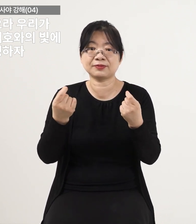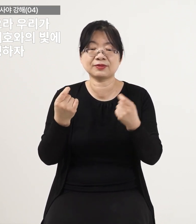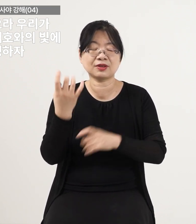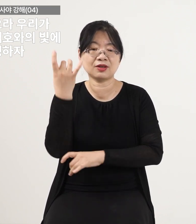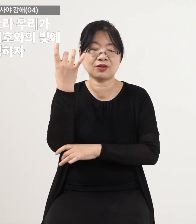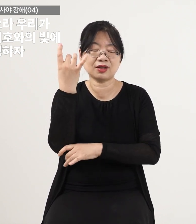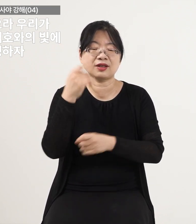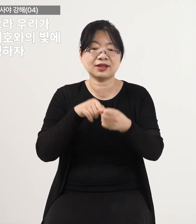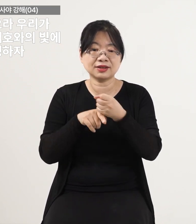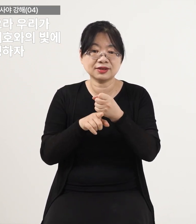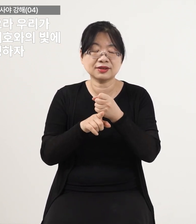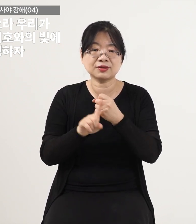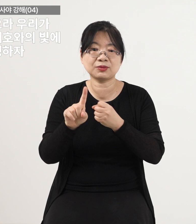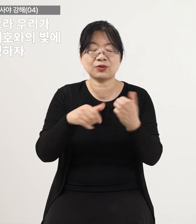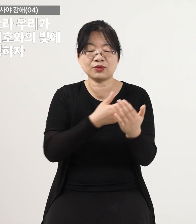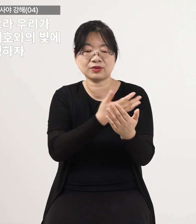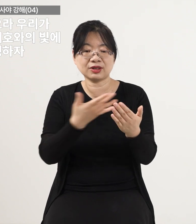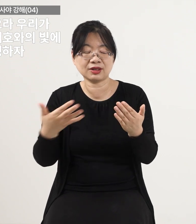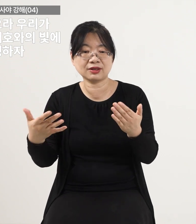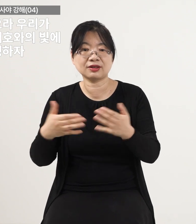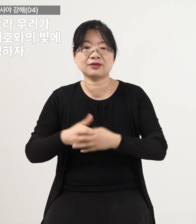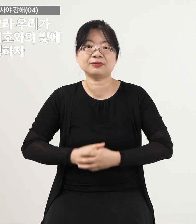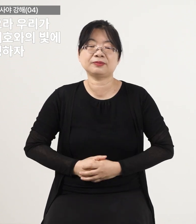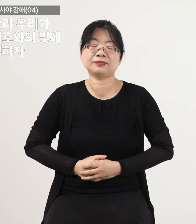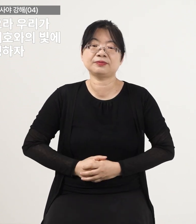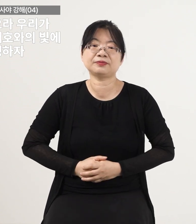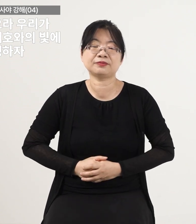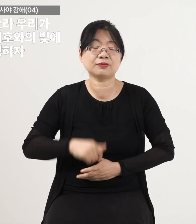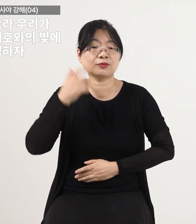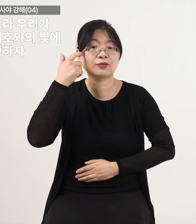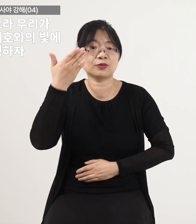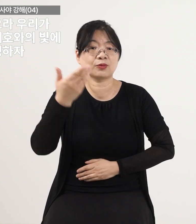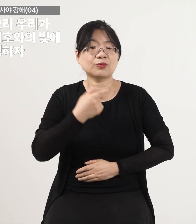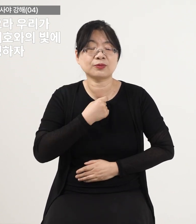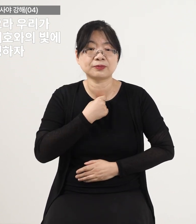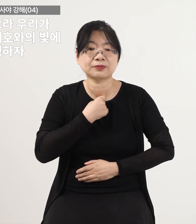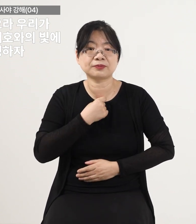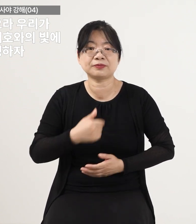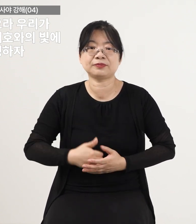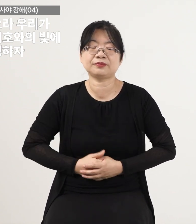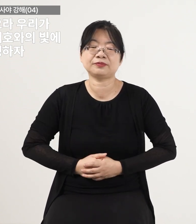원래 원뜻은 흘러간다. 자, 그러면 물어봅시다.